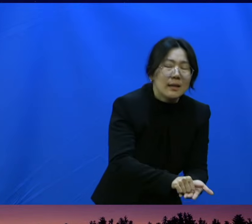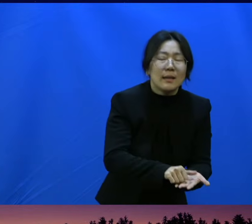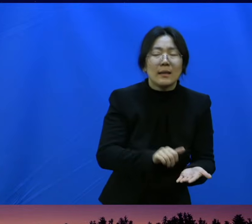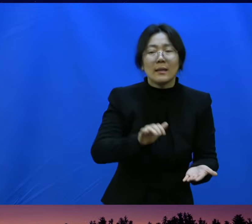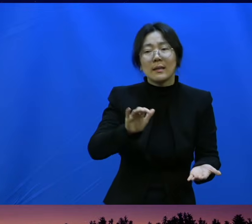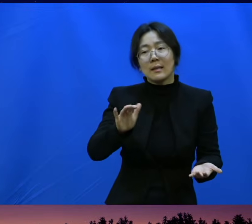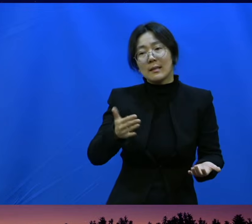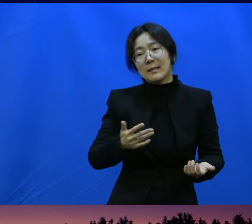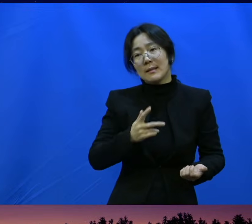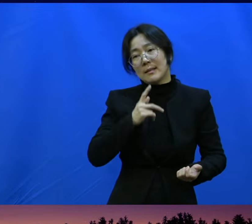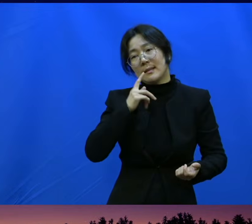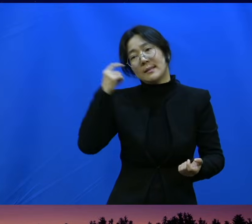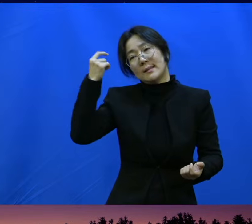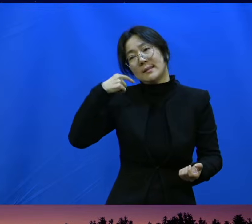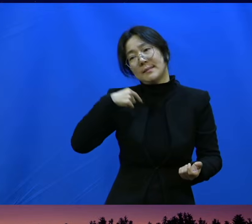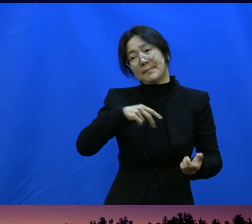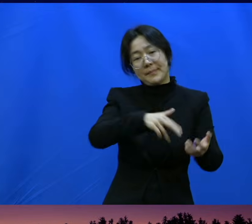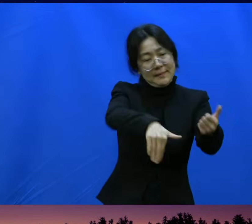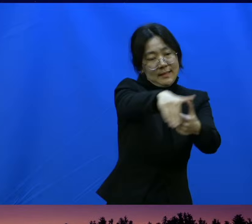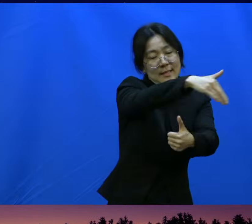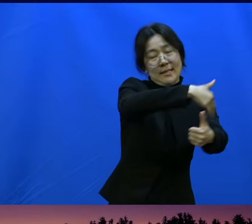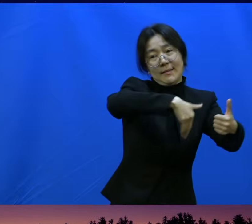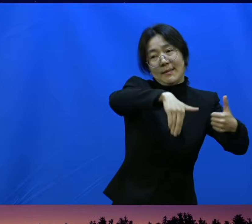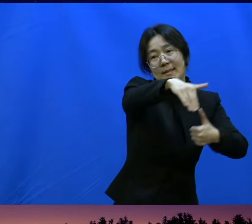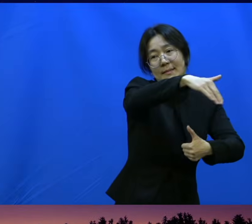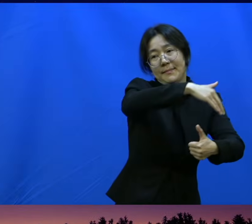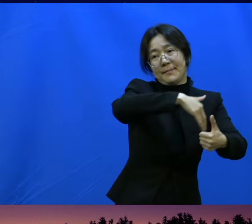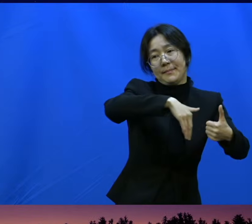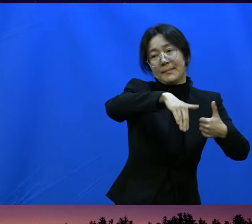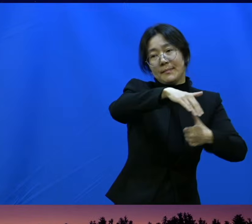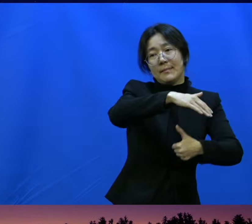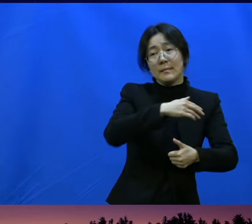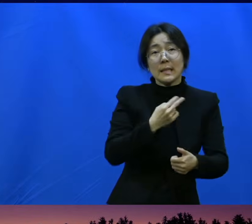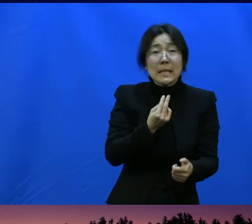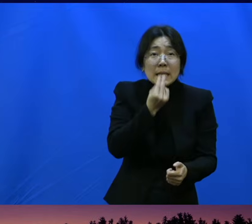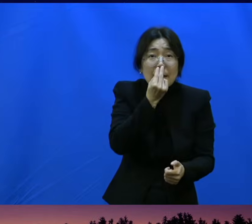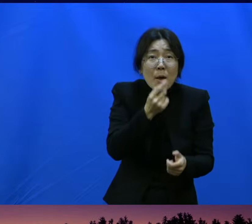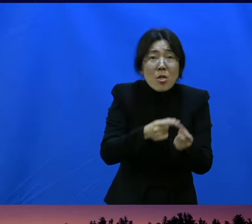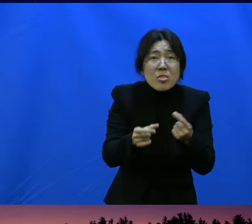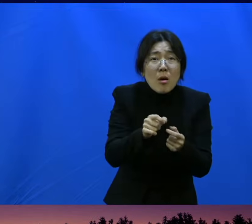정도로 내려갈 대로 내려간 거예요. 모든 걸 다 잃어버렸어요.